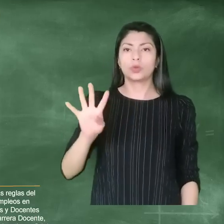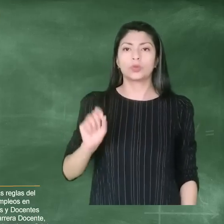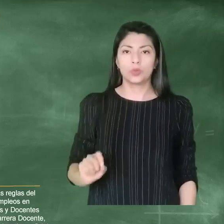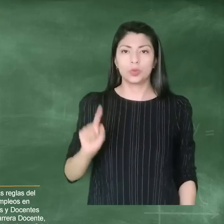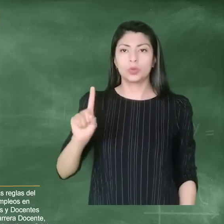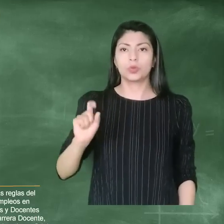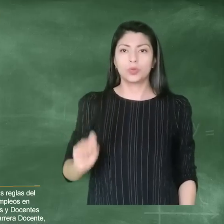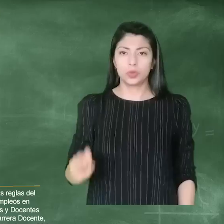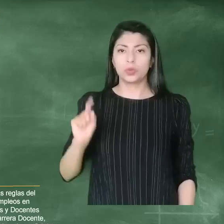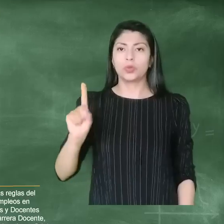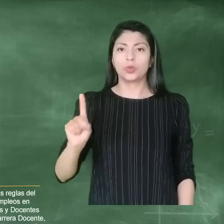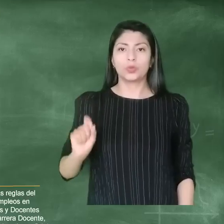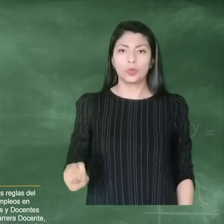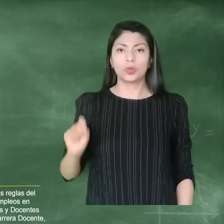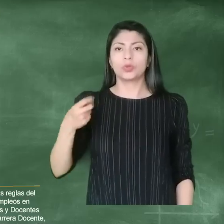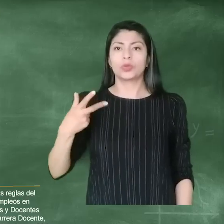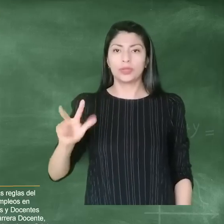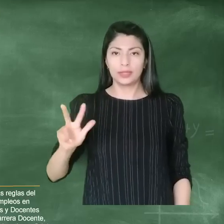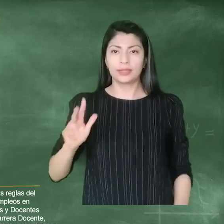2.4.1.1.11 y